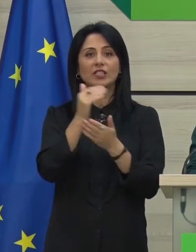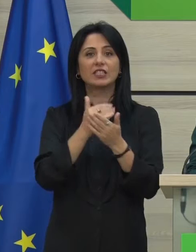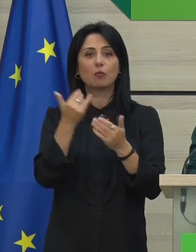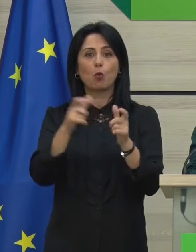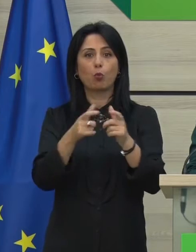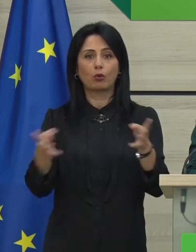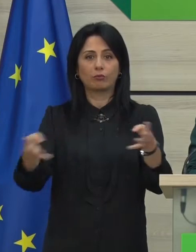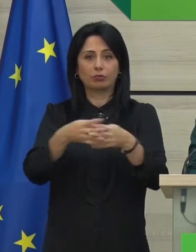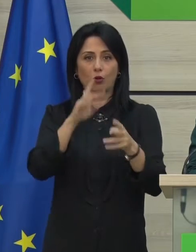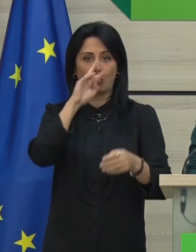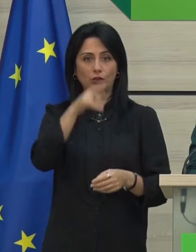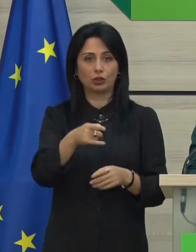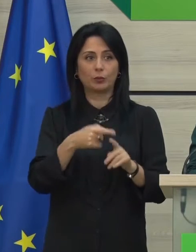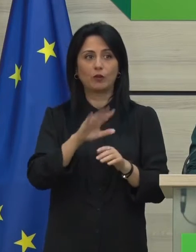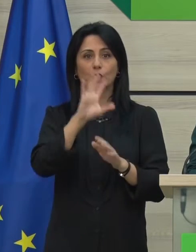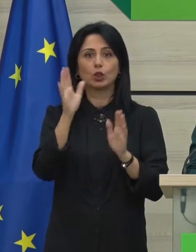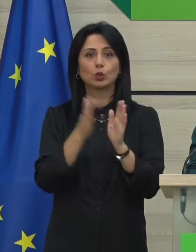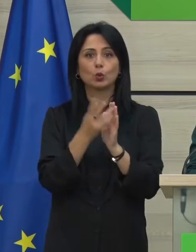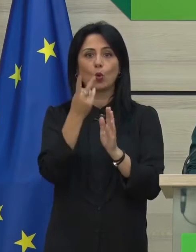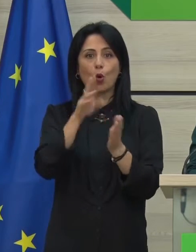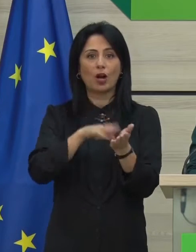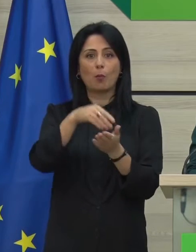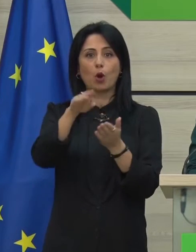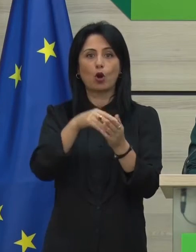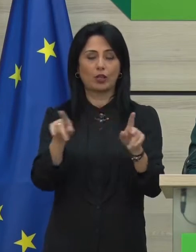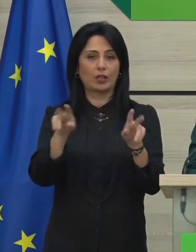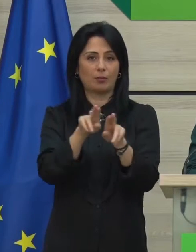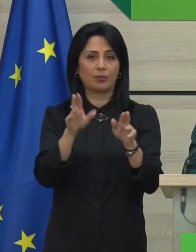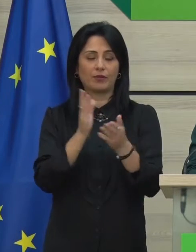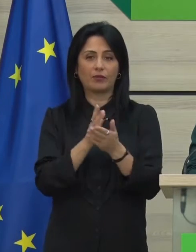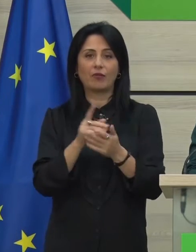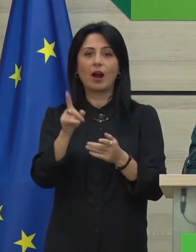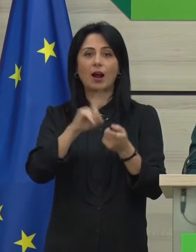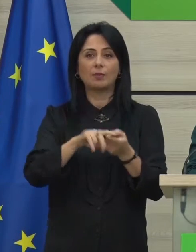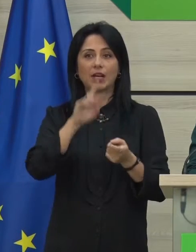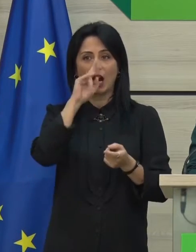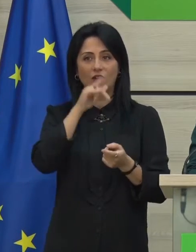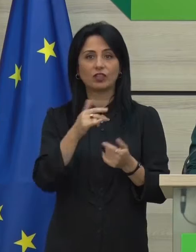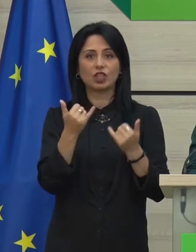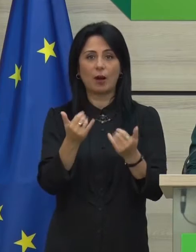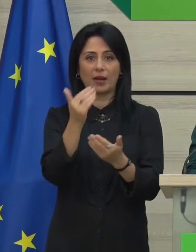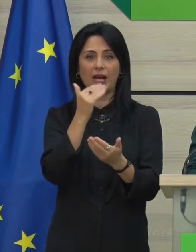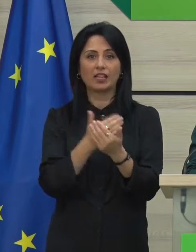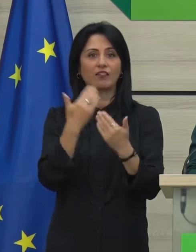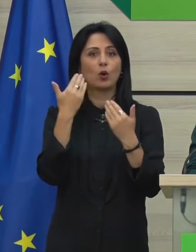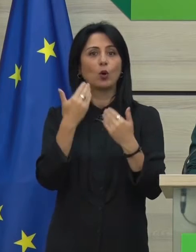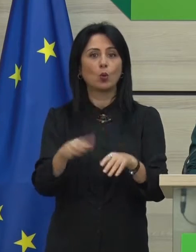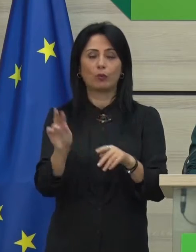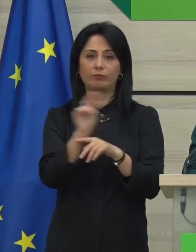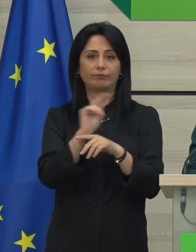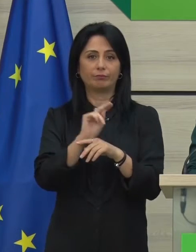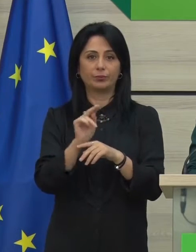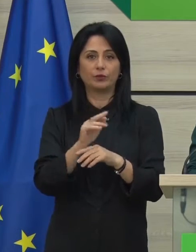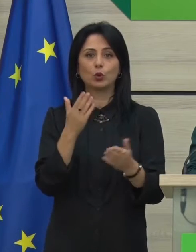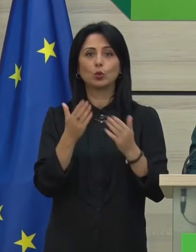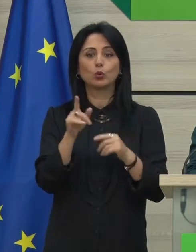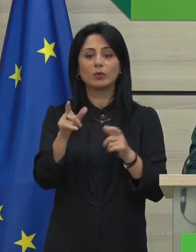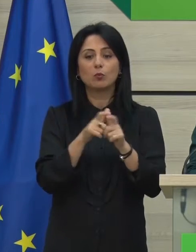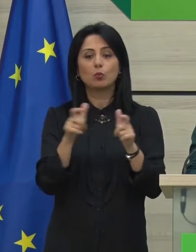სისტემის ბიულეტენები, სულ ორი ბლოკნოტი არის ასეთი, აღნიშნული ხარვეზი ამ ეტაპზე არის გამოსწორებული, თუმცა